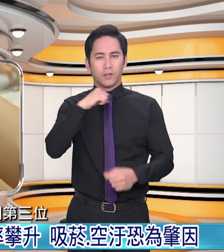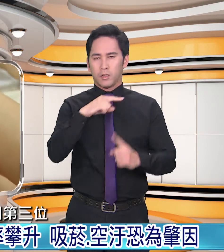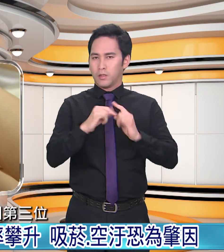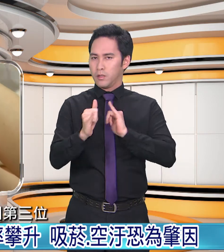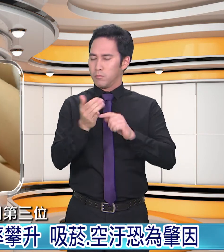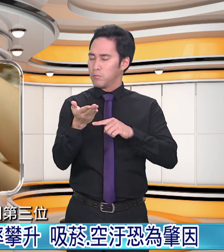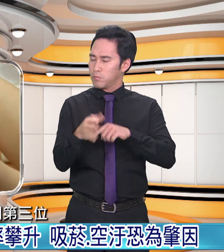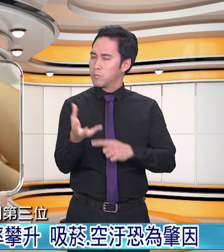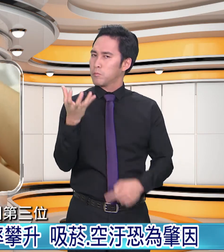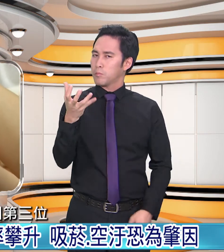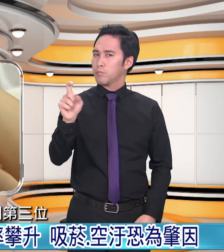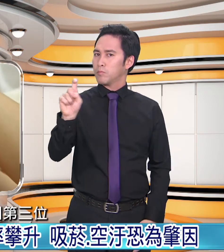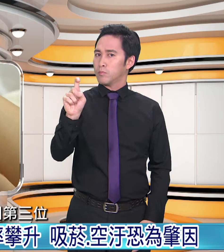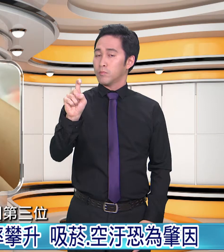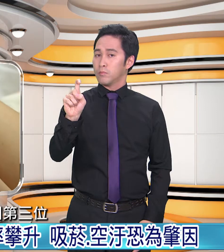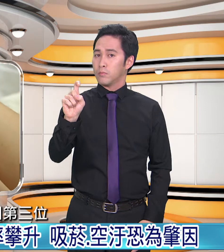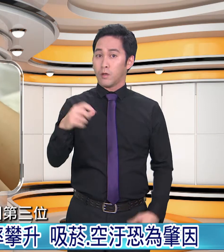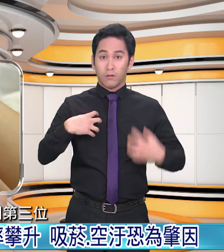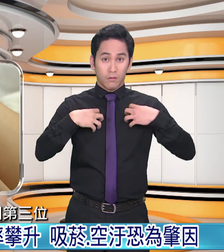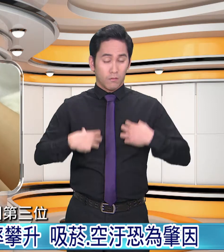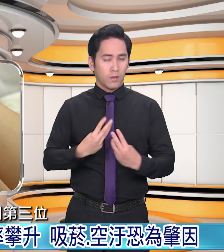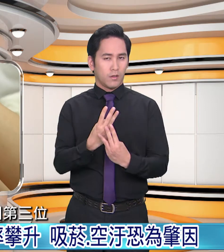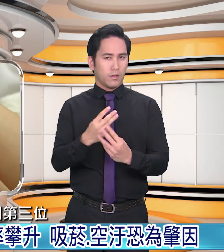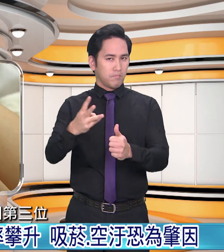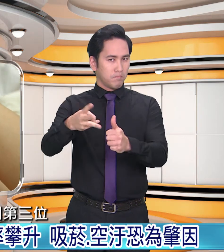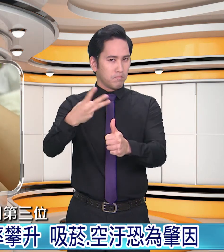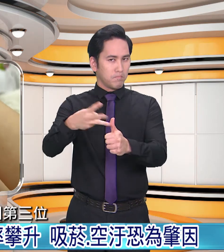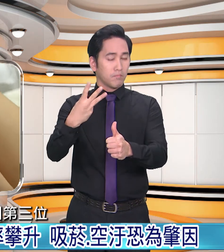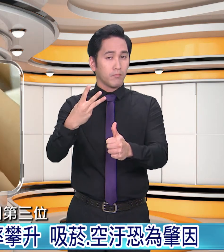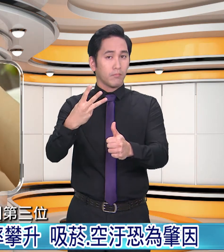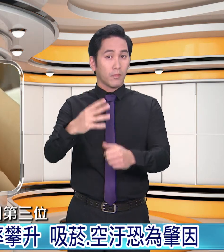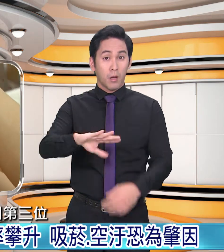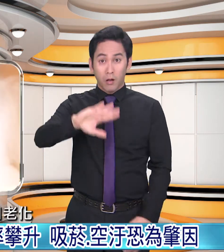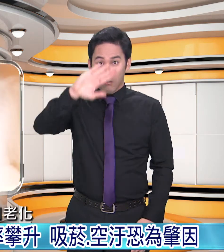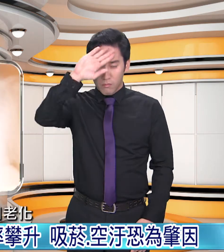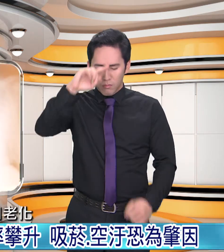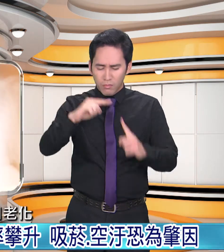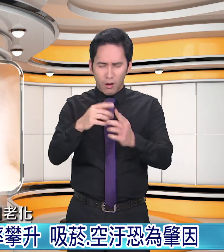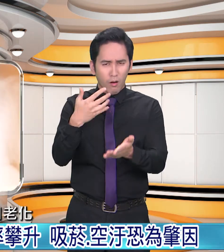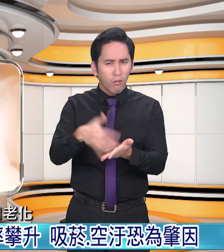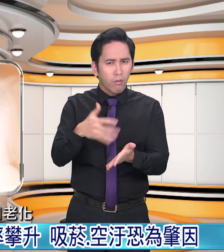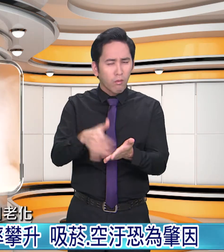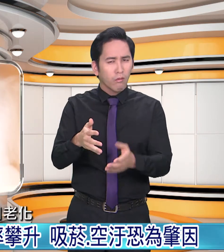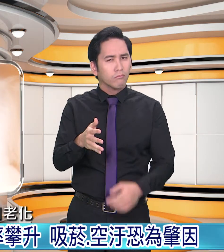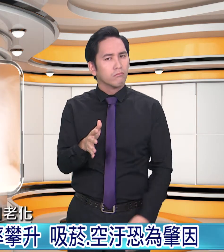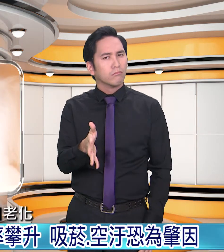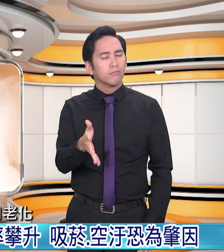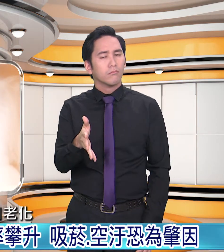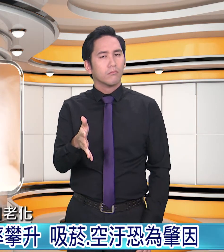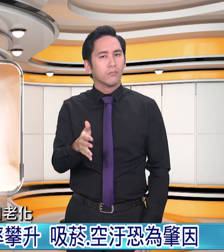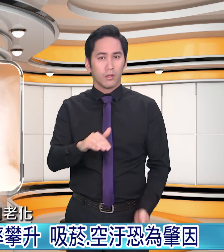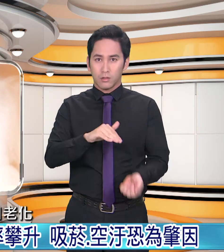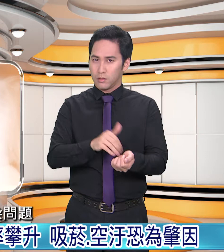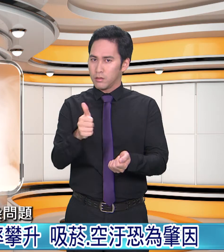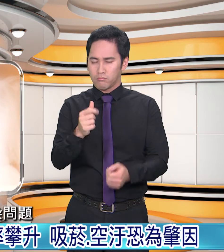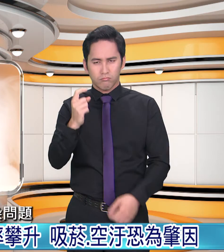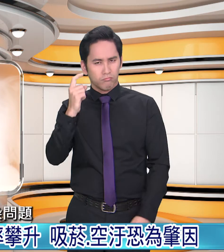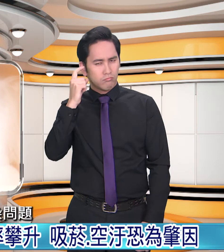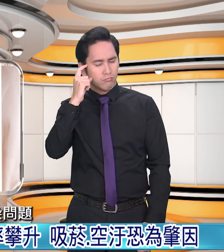年成为十大死因第三位。医师推测，除了人口老化、吸烟